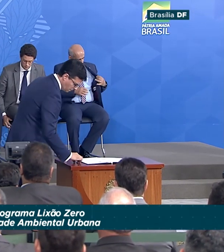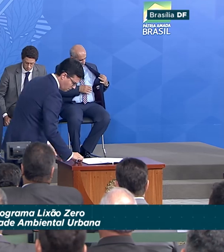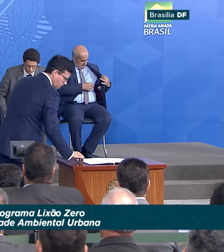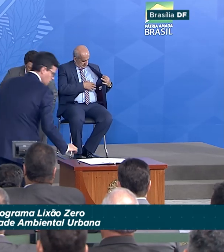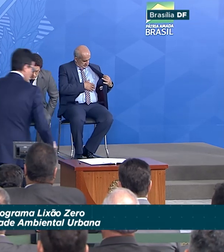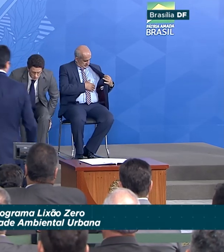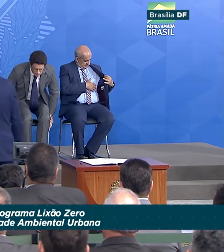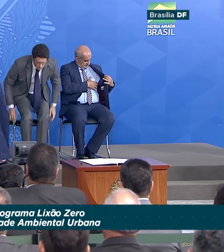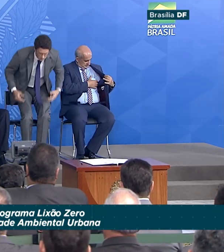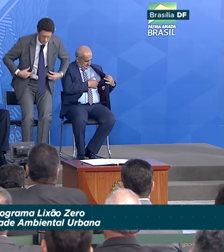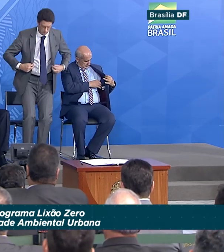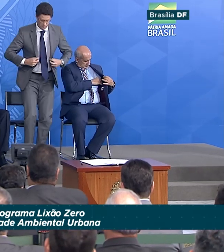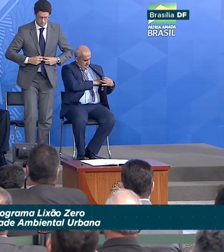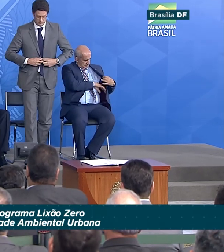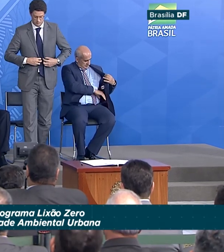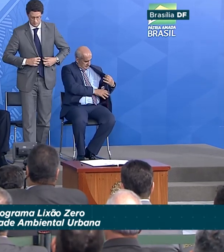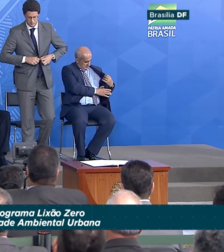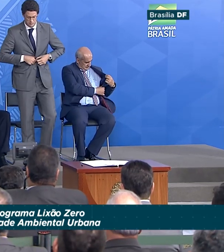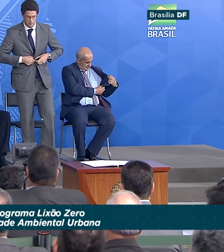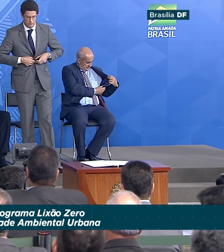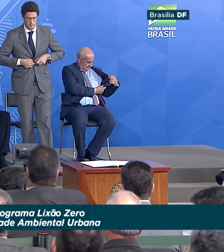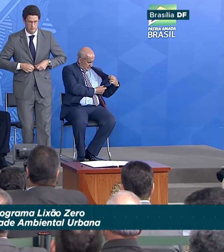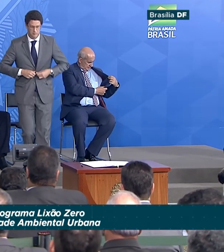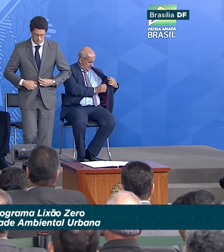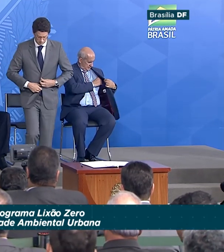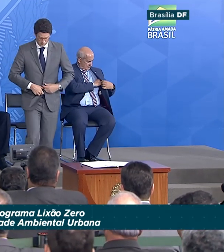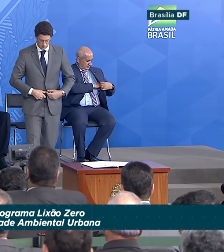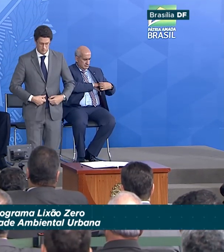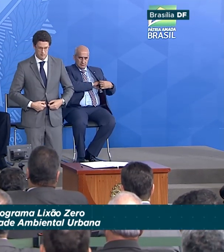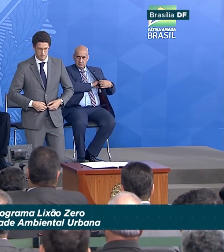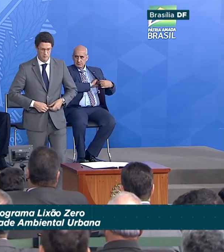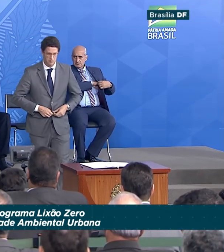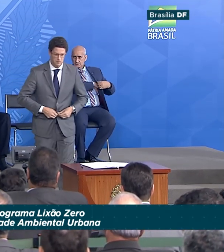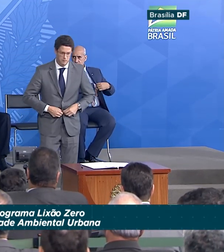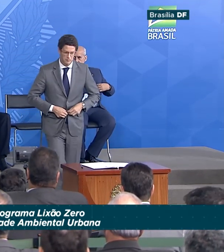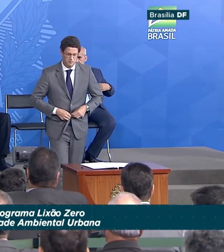logística reversa de resíduos eletroeletrônicos no país.